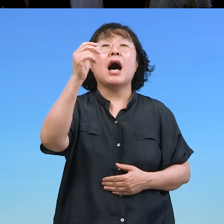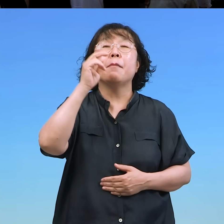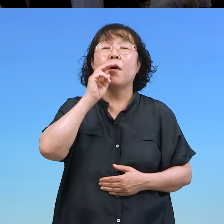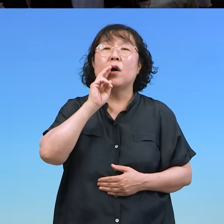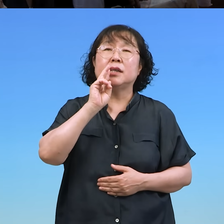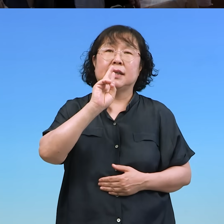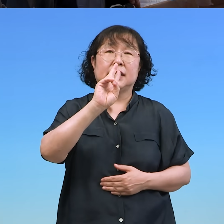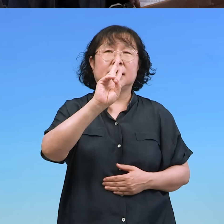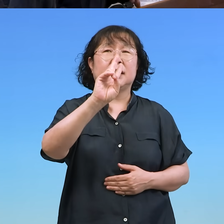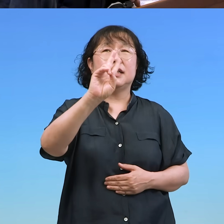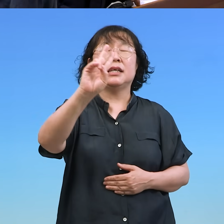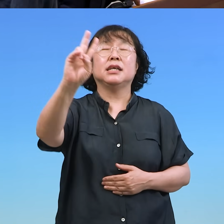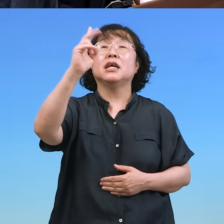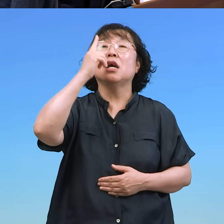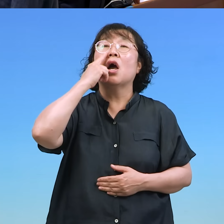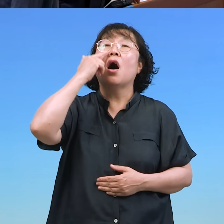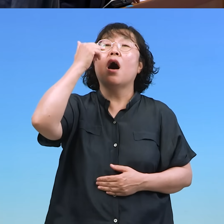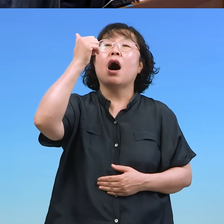아버지요,